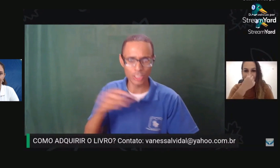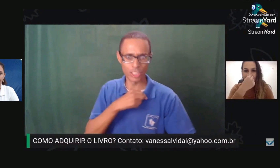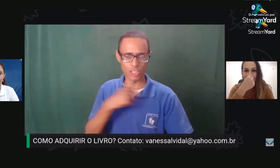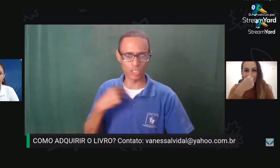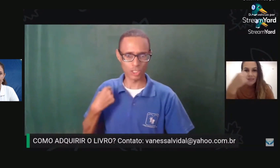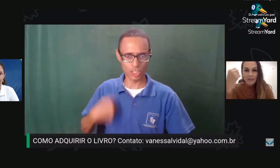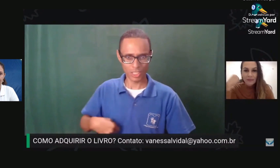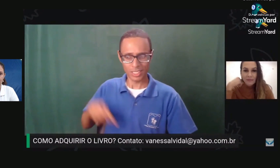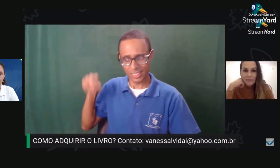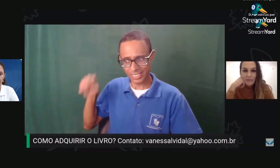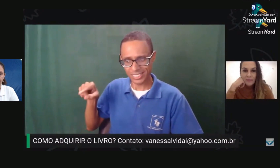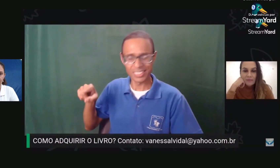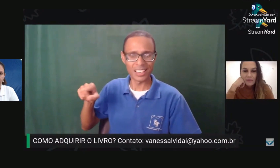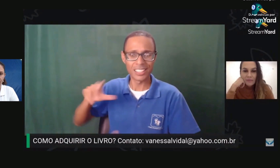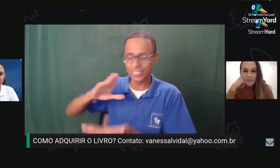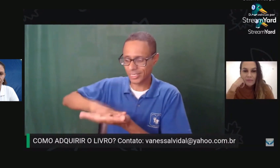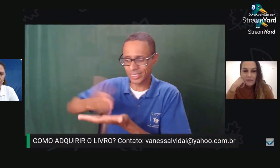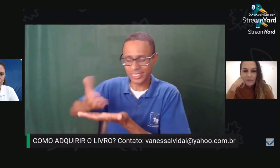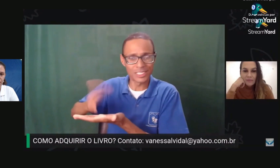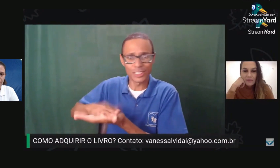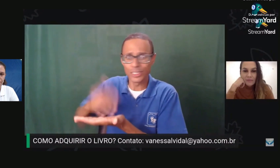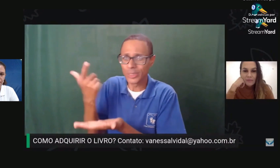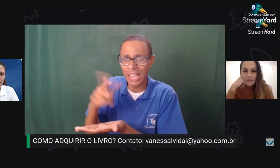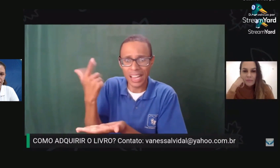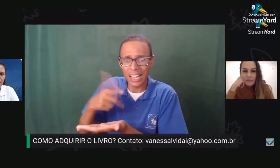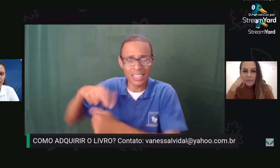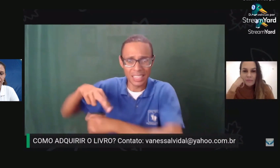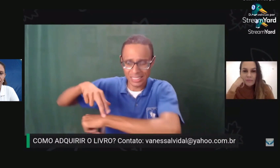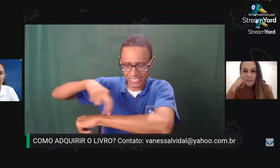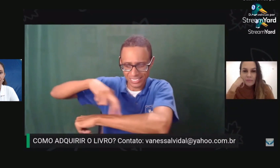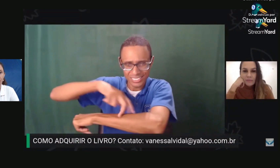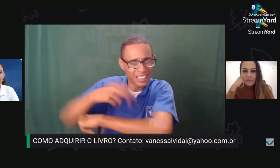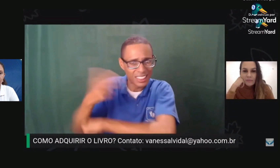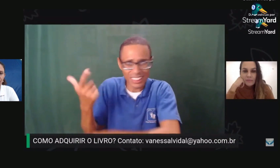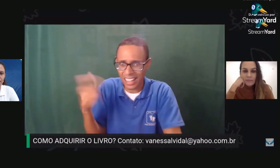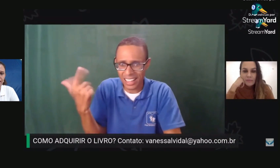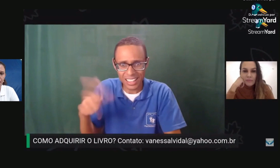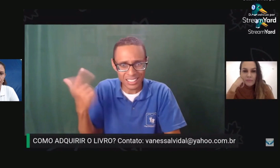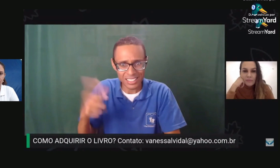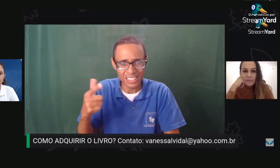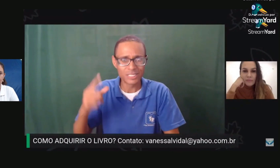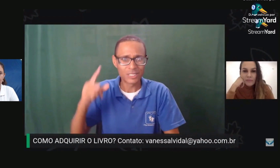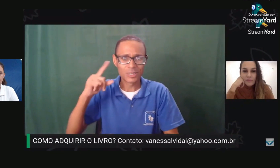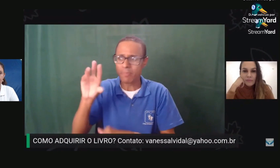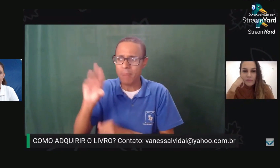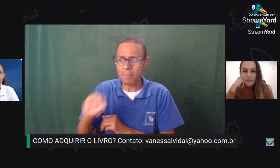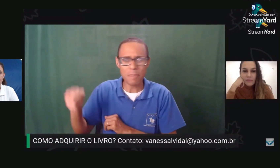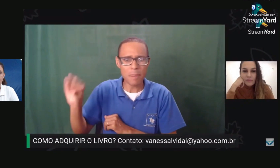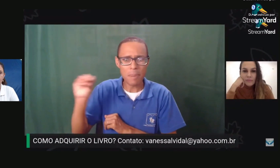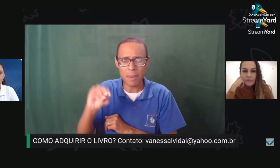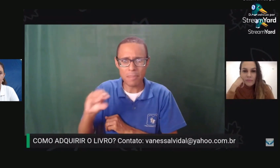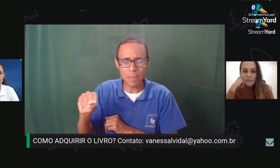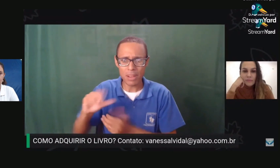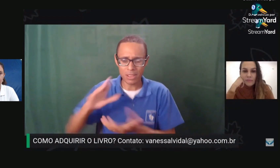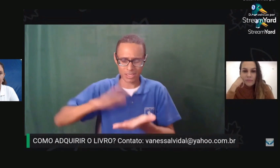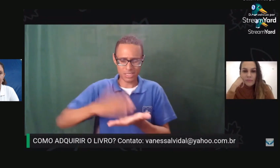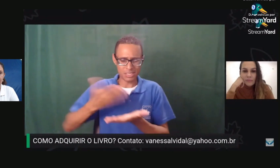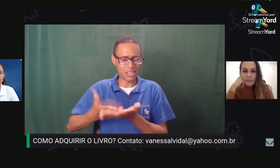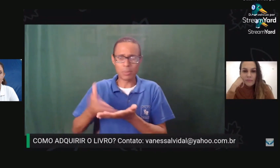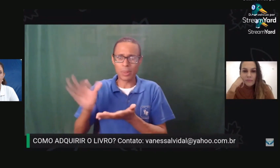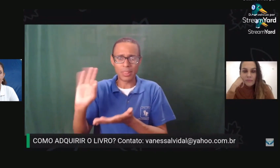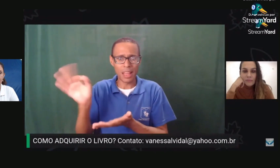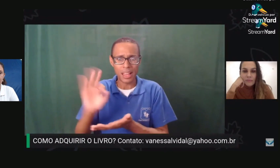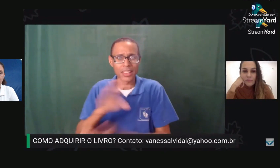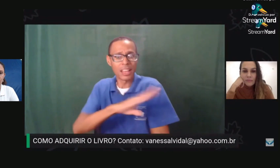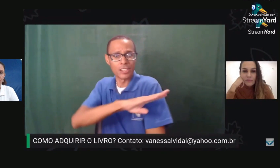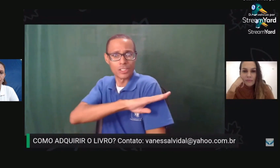lá em Macau, né? Cidade de Macau, lá na China. E que não havia intérprete, né, nesse concurso de Miss,